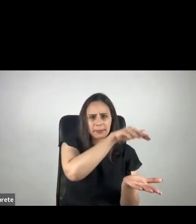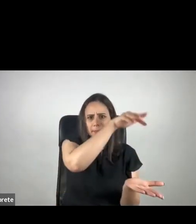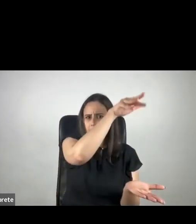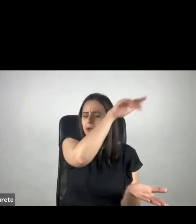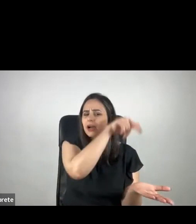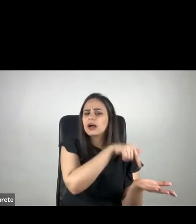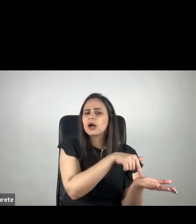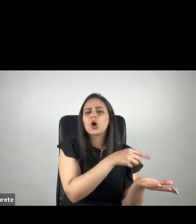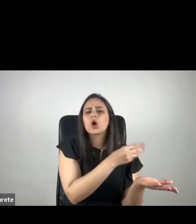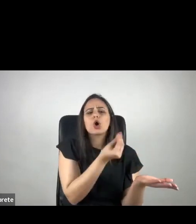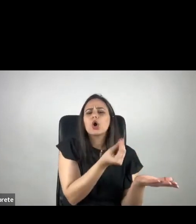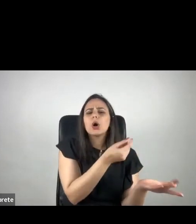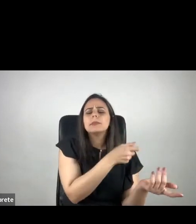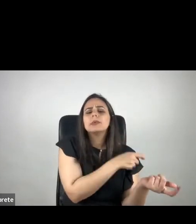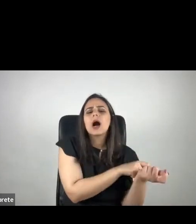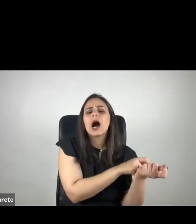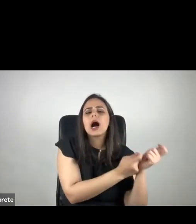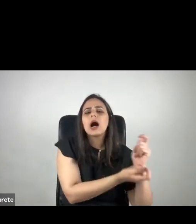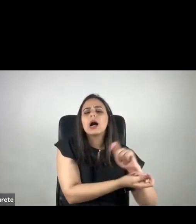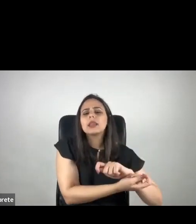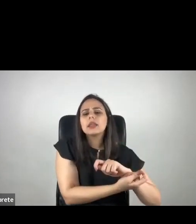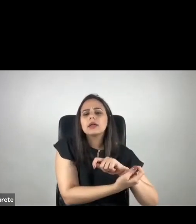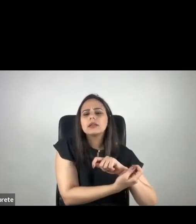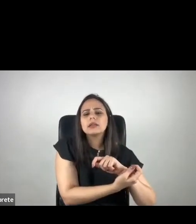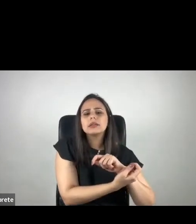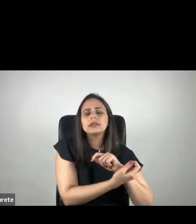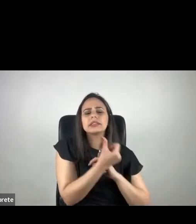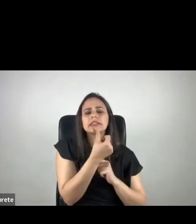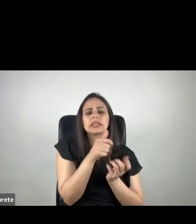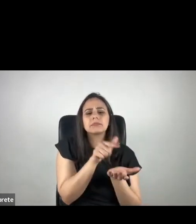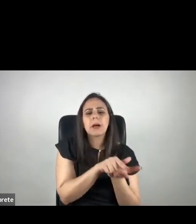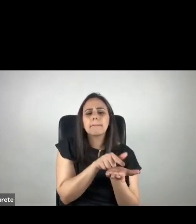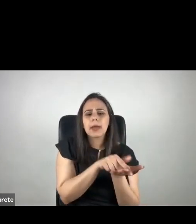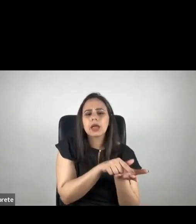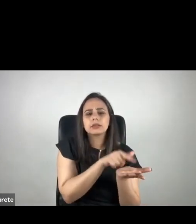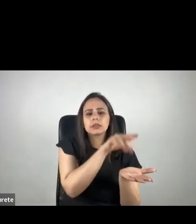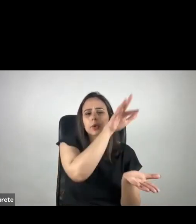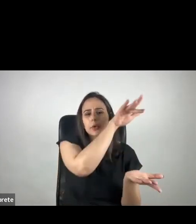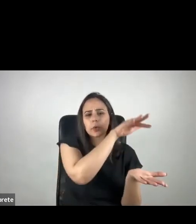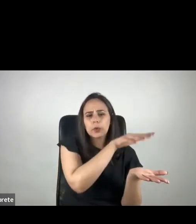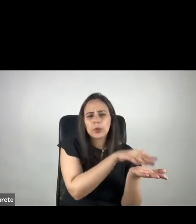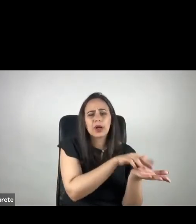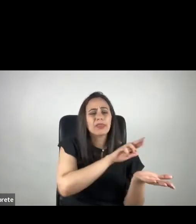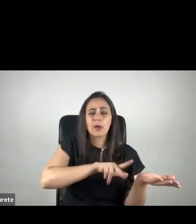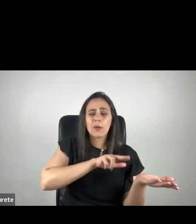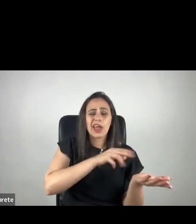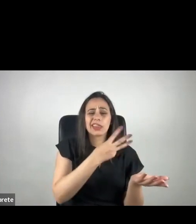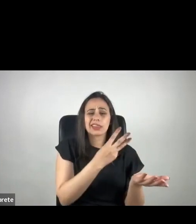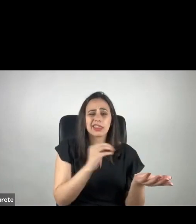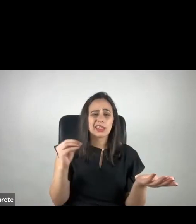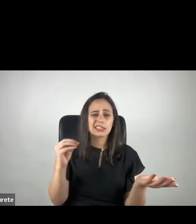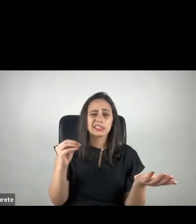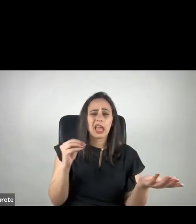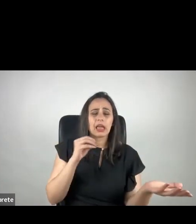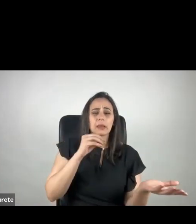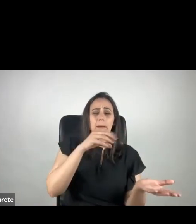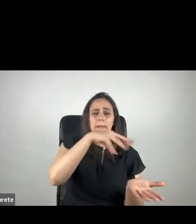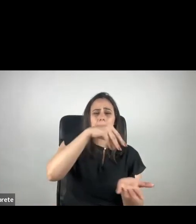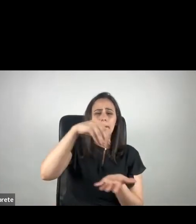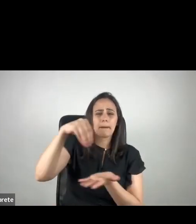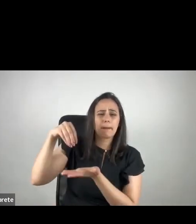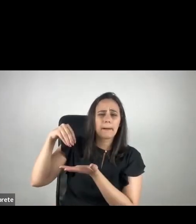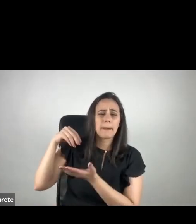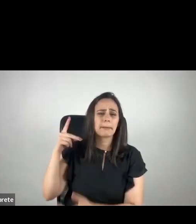você transforma isso em apenas 6 papéis? Não é pegar esses 300 e passar para